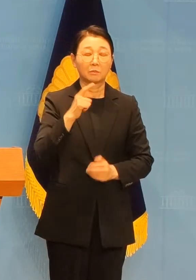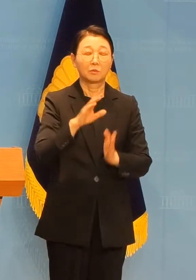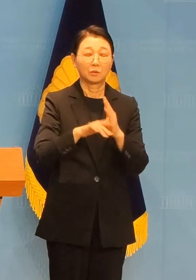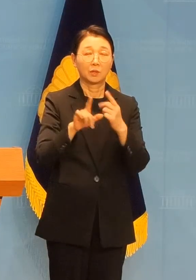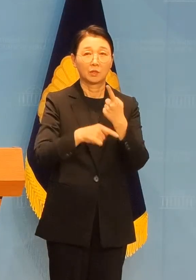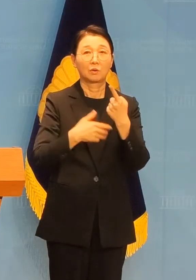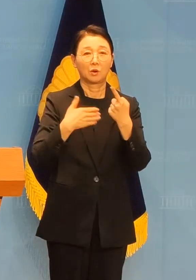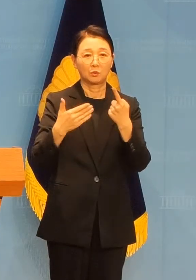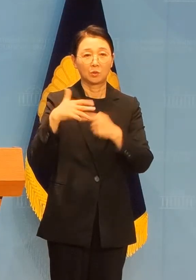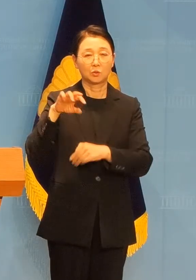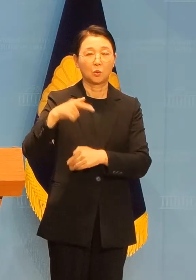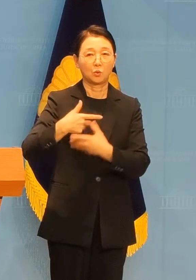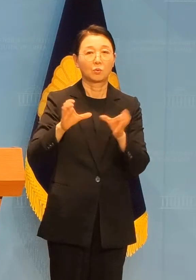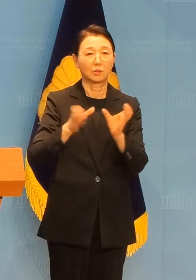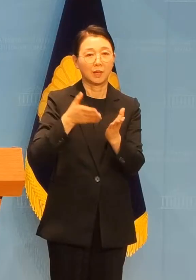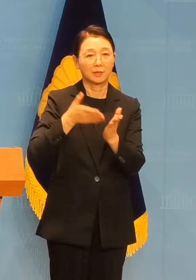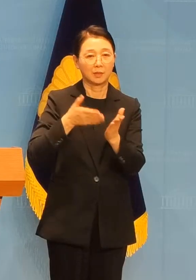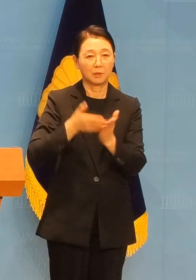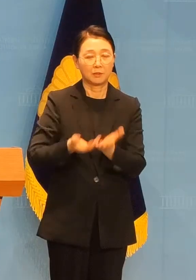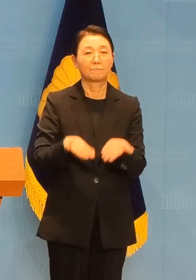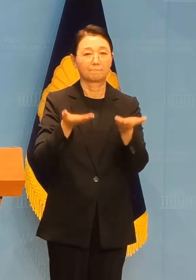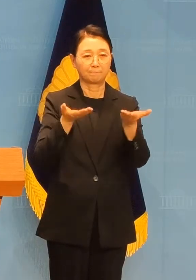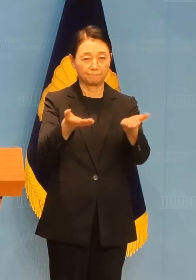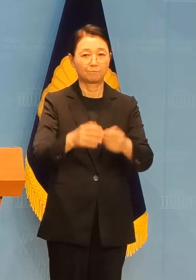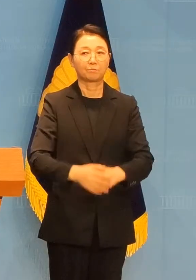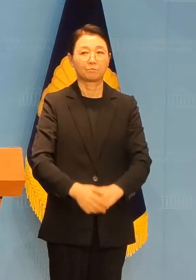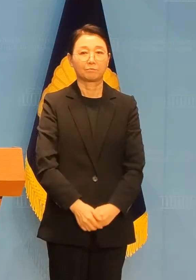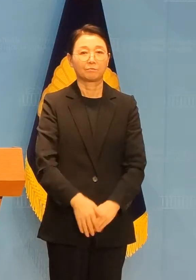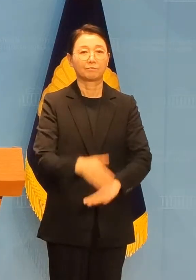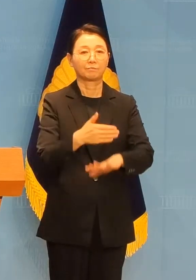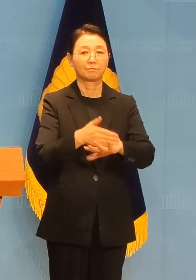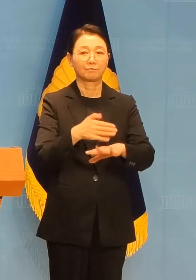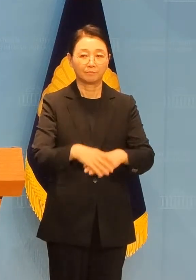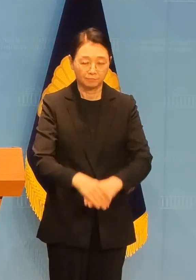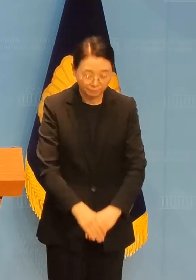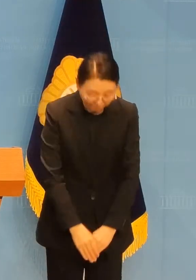9일 조국혁신당 대변인 박병원이었습니다. 감사합니다.